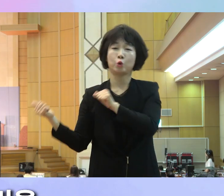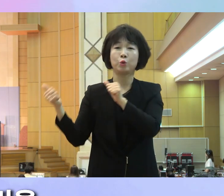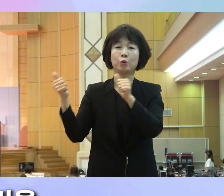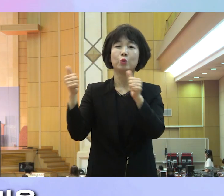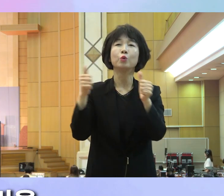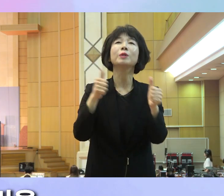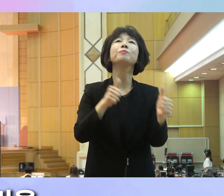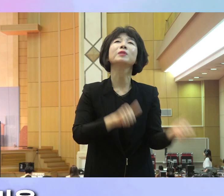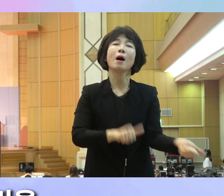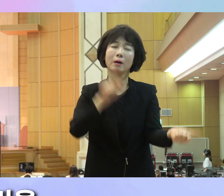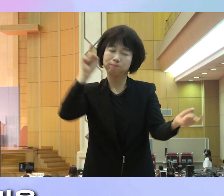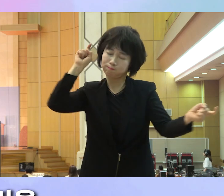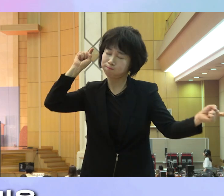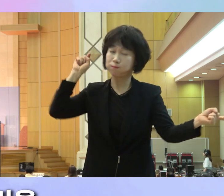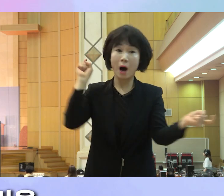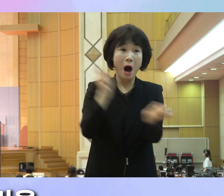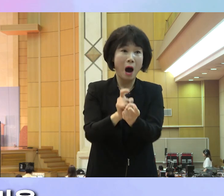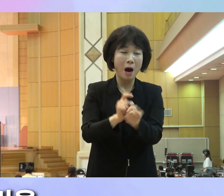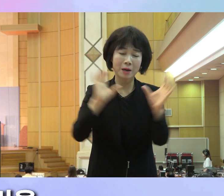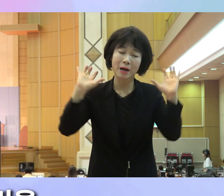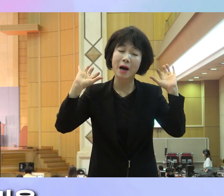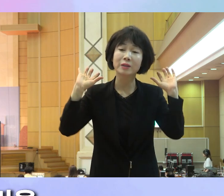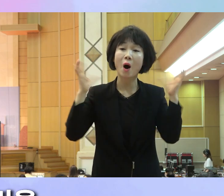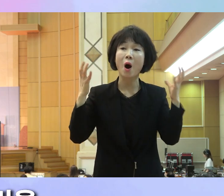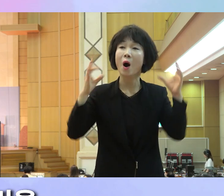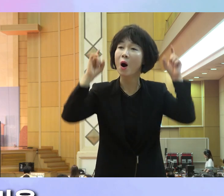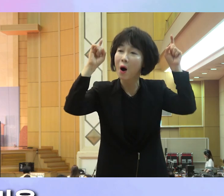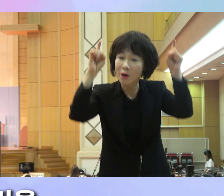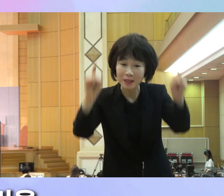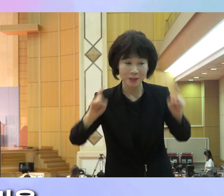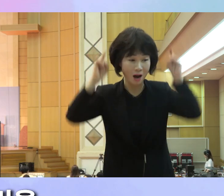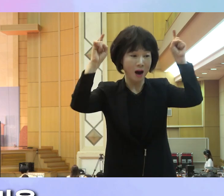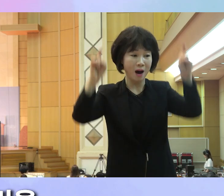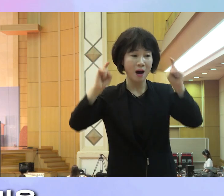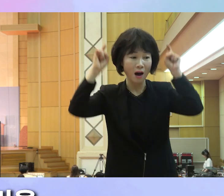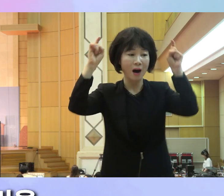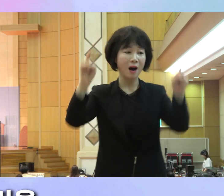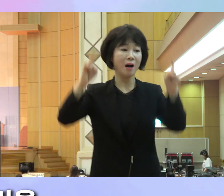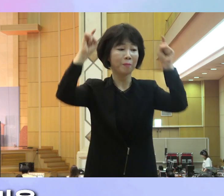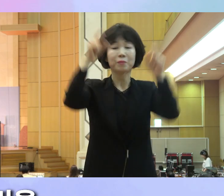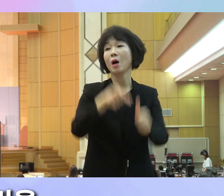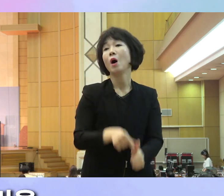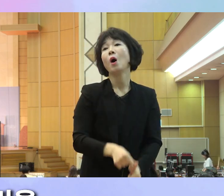호산나 죽임 당한 어린 양